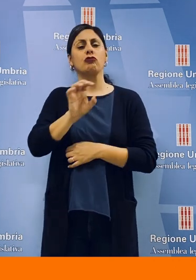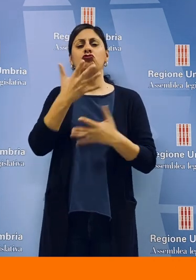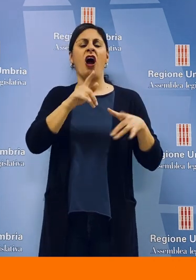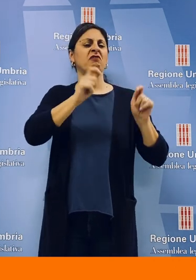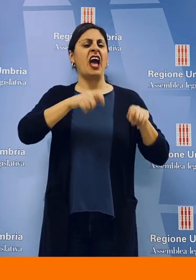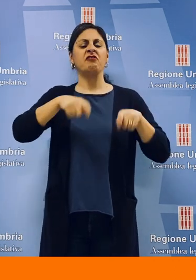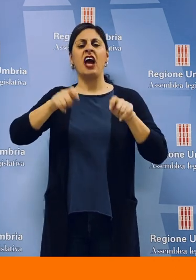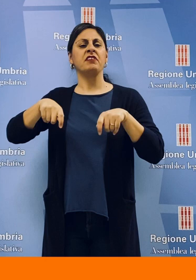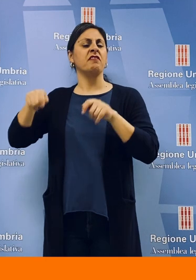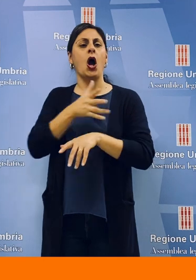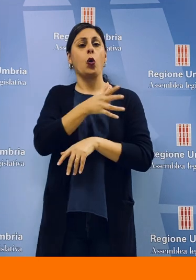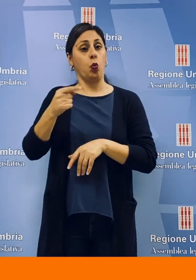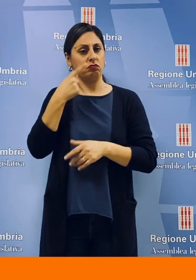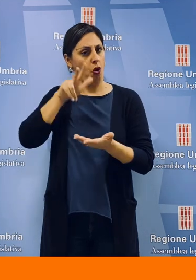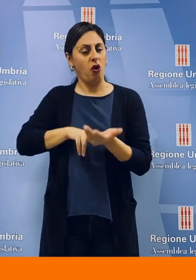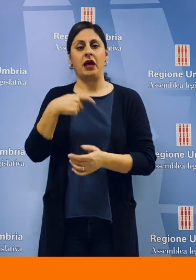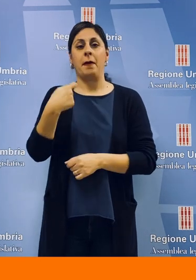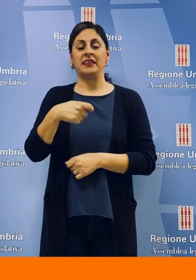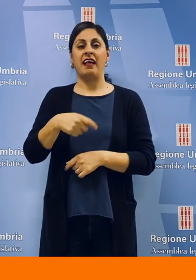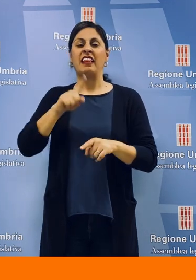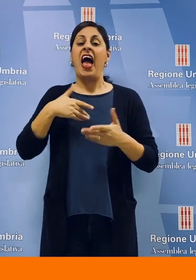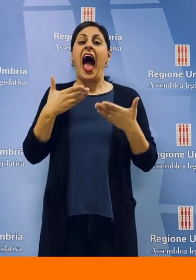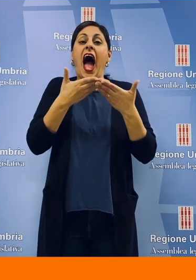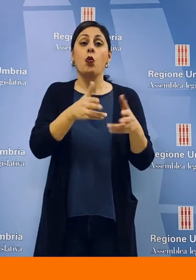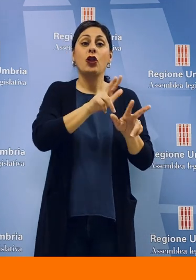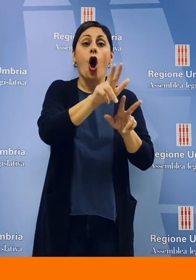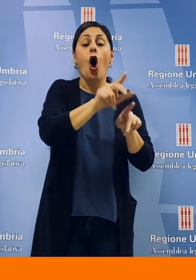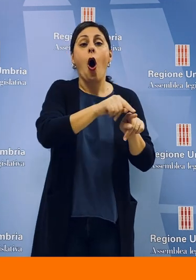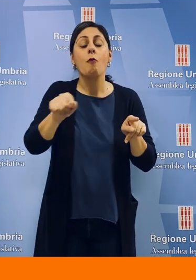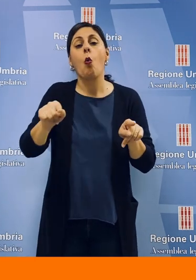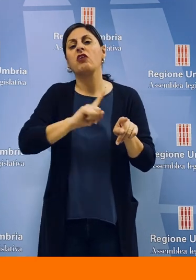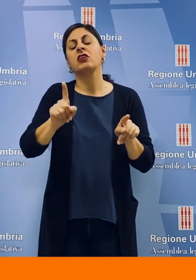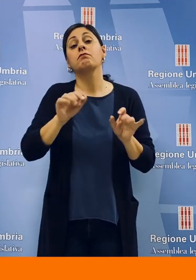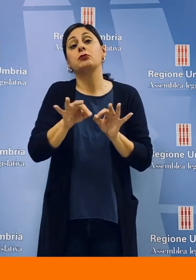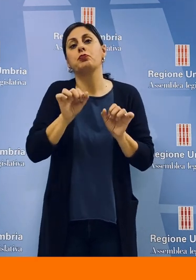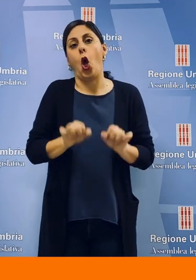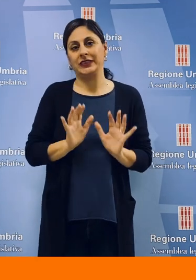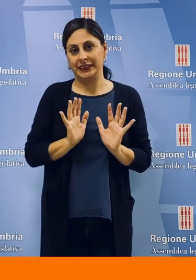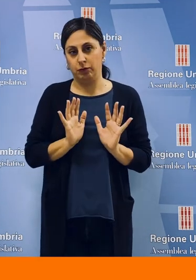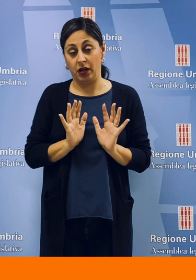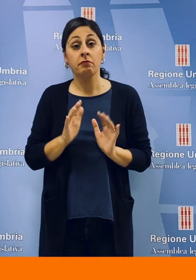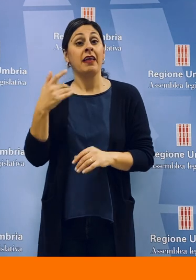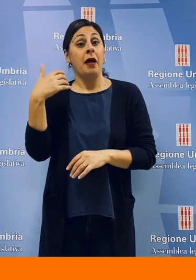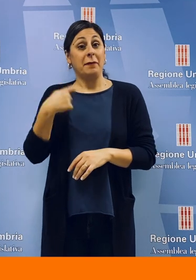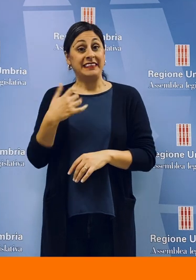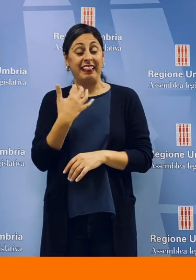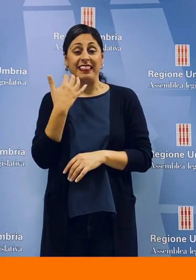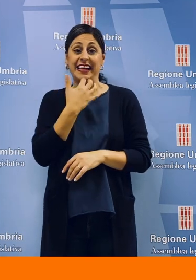milioni di progetti della regione sono tutti avviati, ha confermato la Presidente, si aiuteranno i comuni per quanto possibile, ha detto.